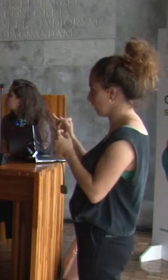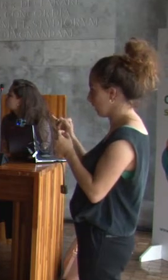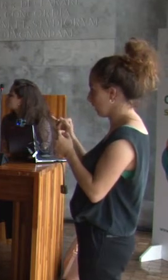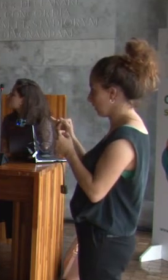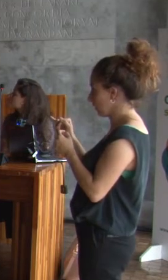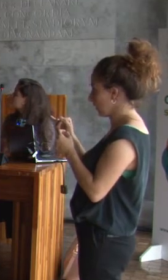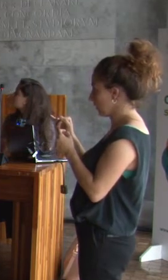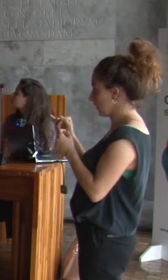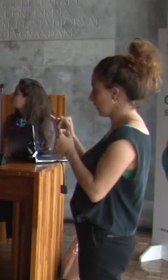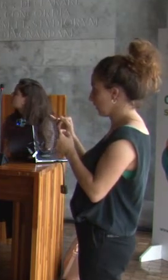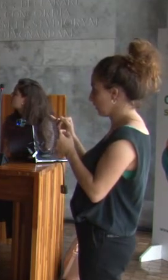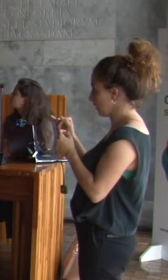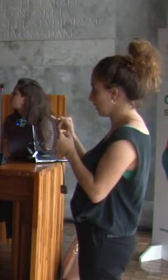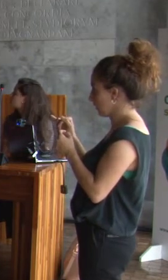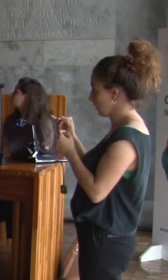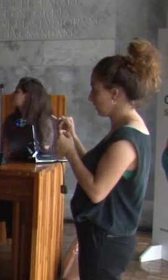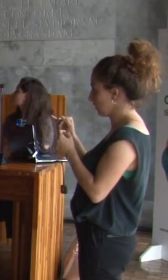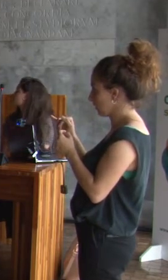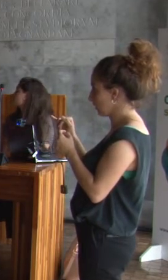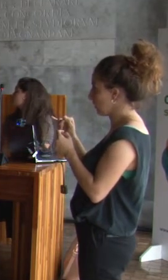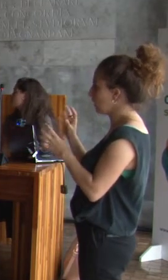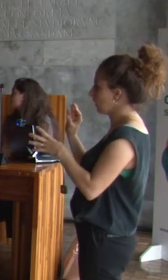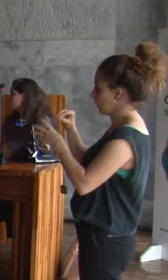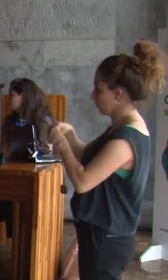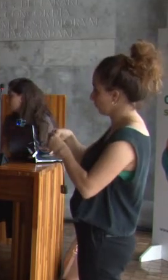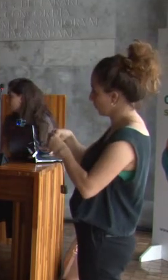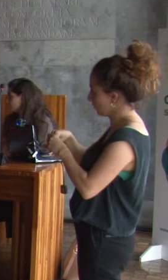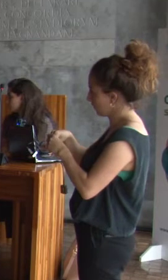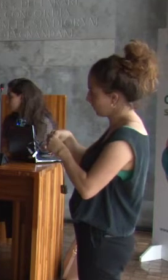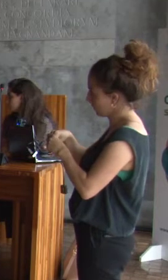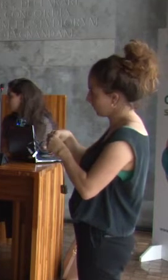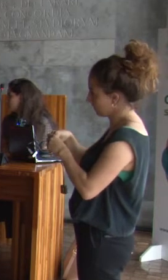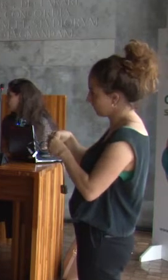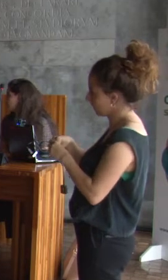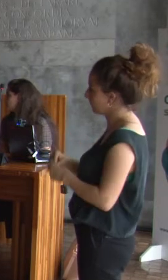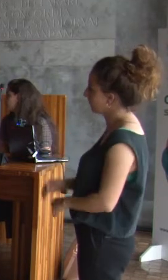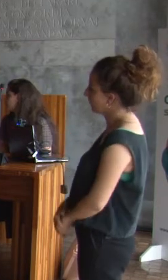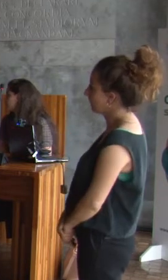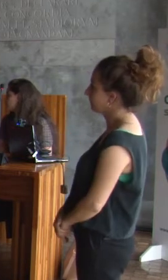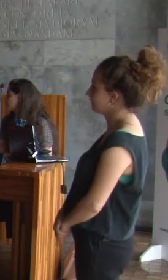continuamente costruisce e porta avanti, che è appunto proprio l'inclusione.